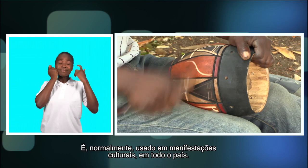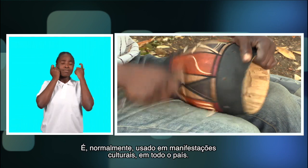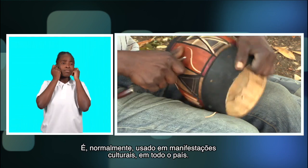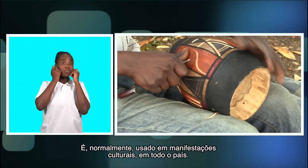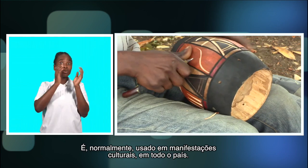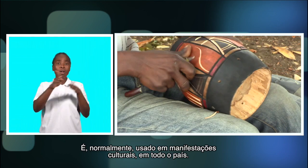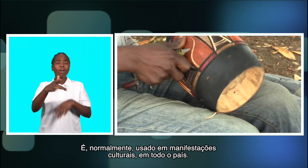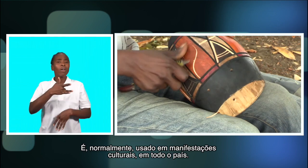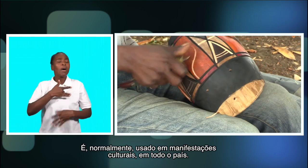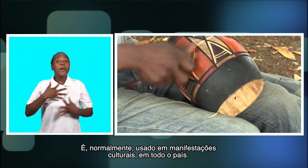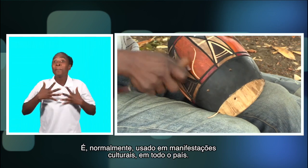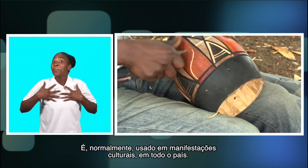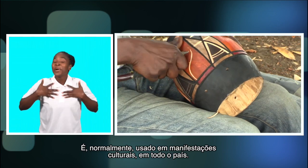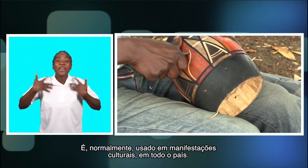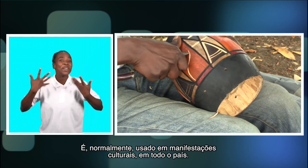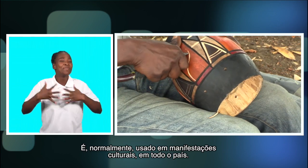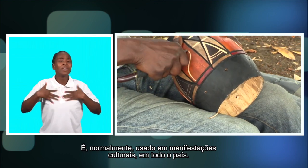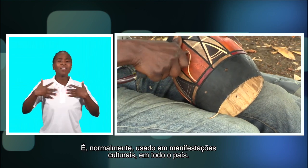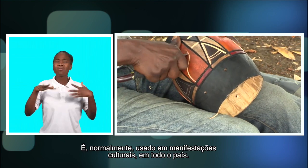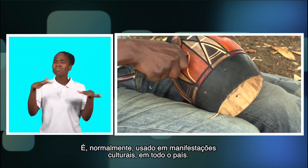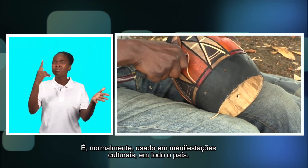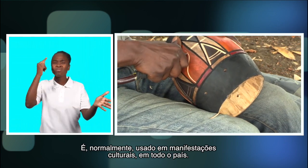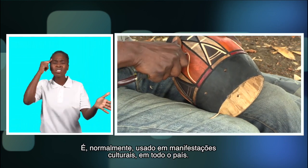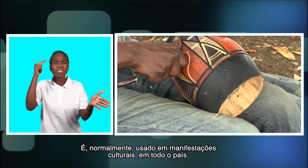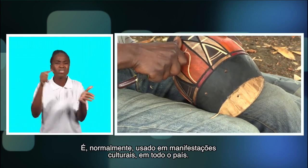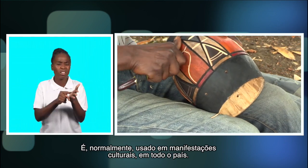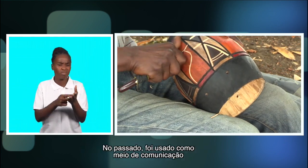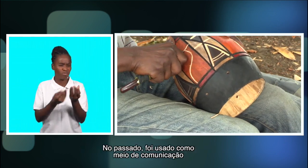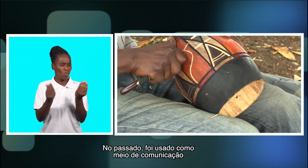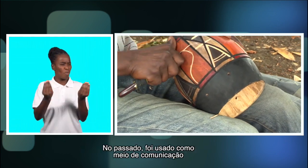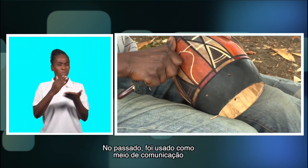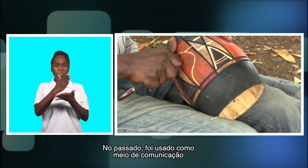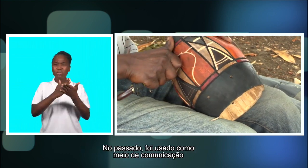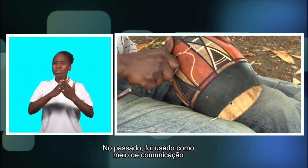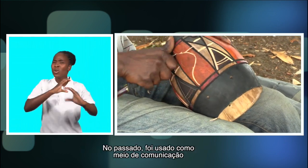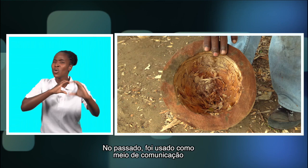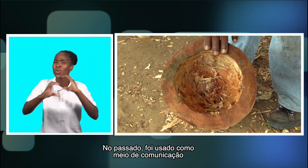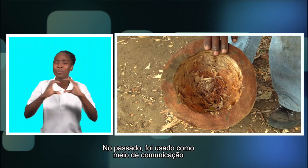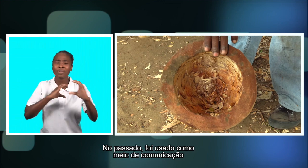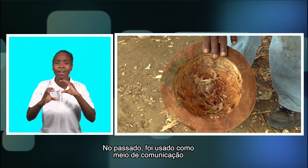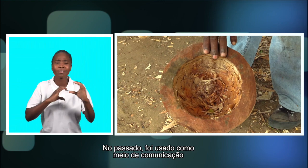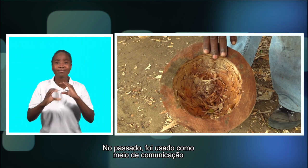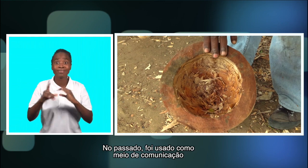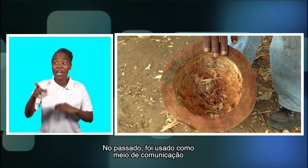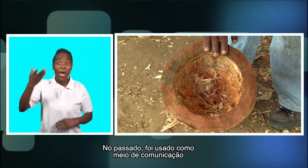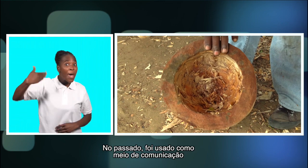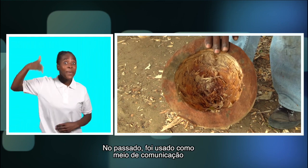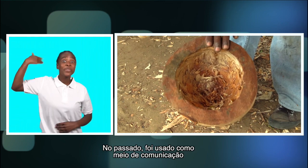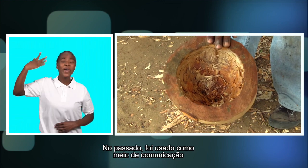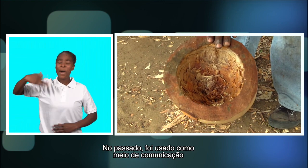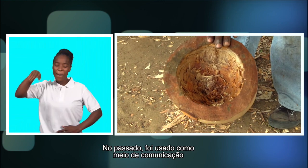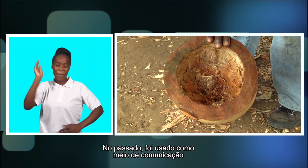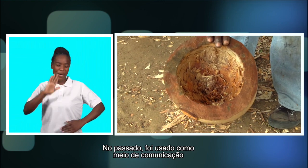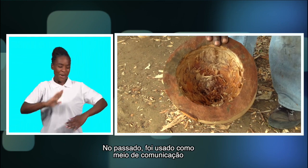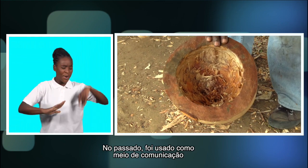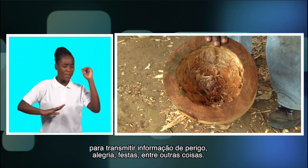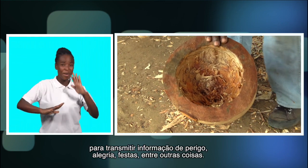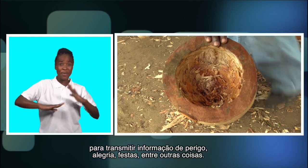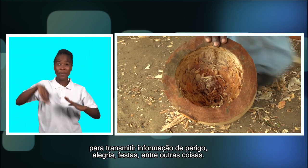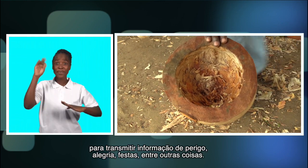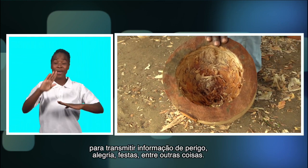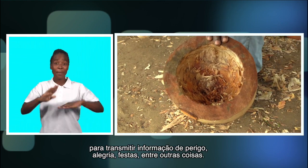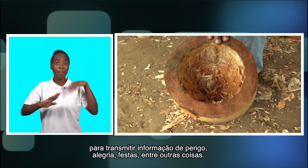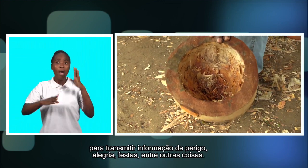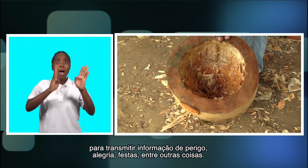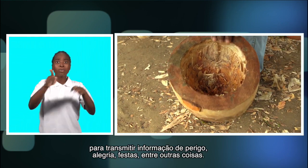usado em manifestações culturais em todo o país. No passado, foi usado como meio de comunicação